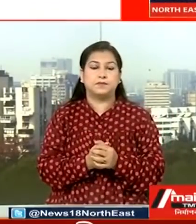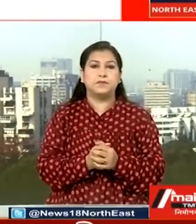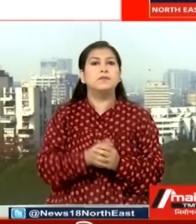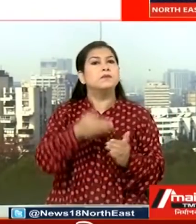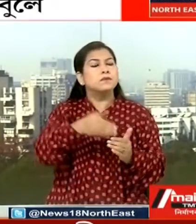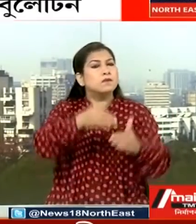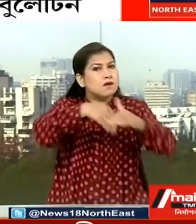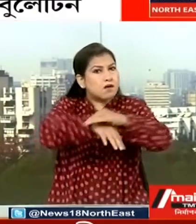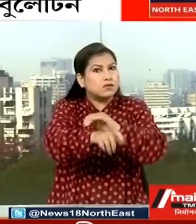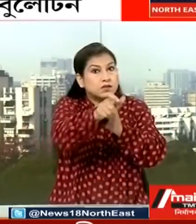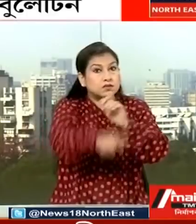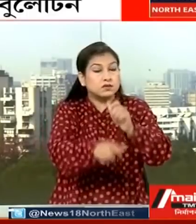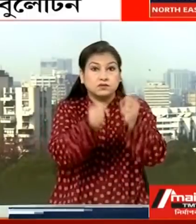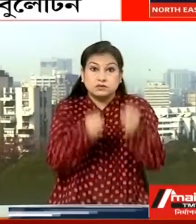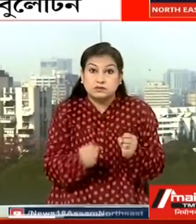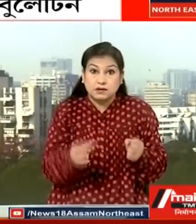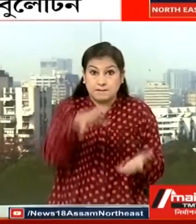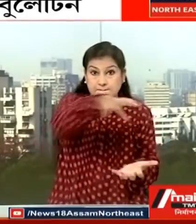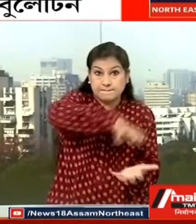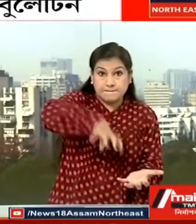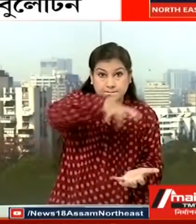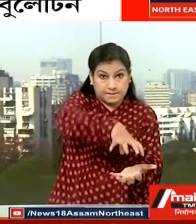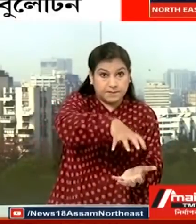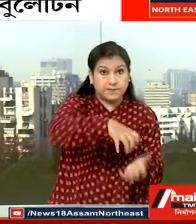उस सभा कक्ष के अंदर